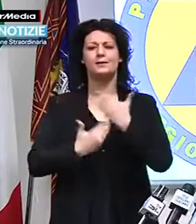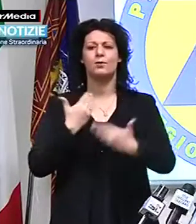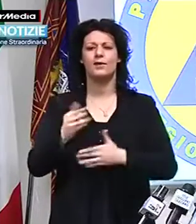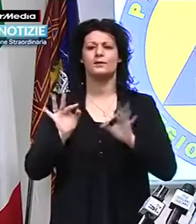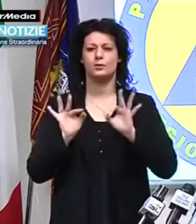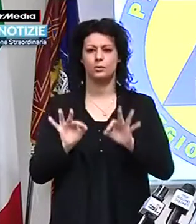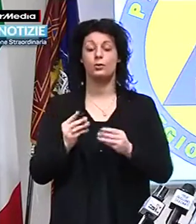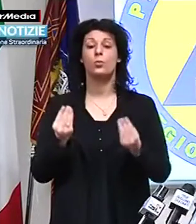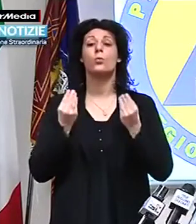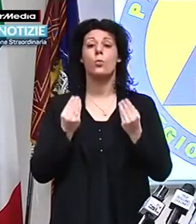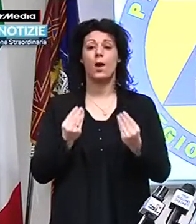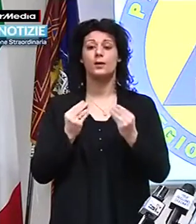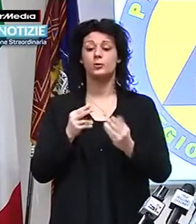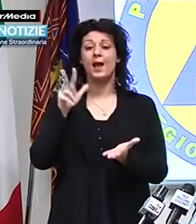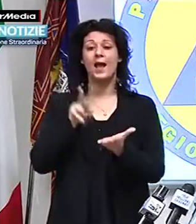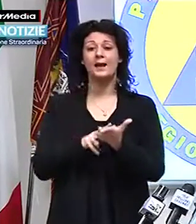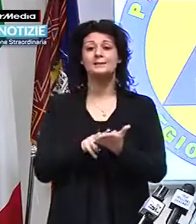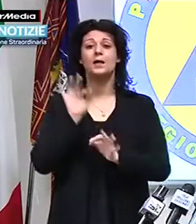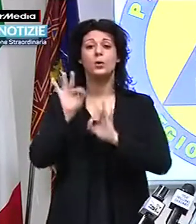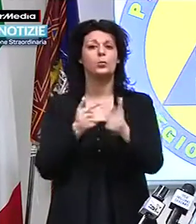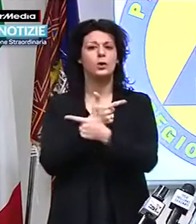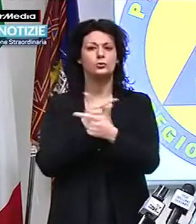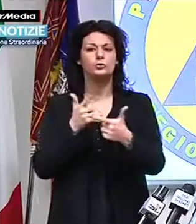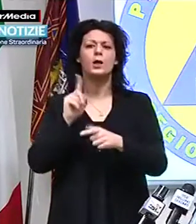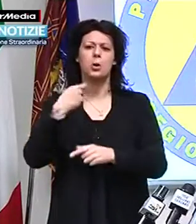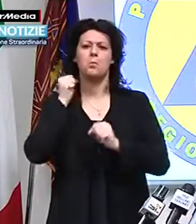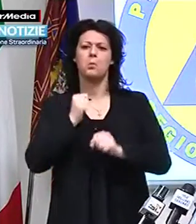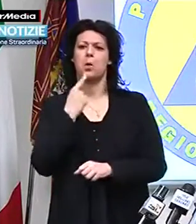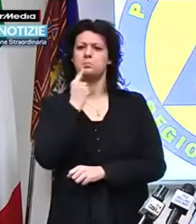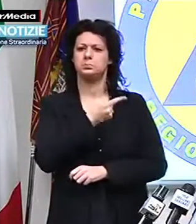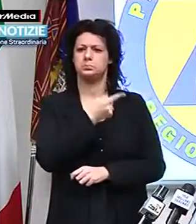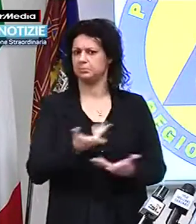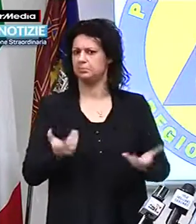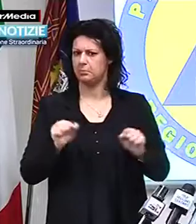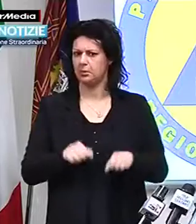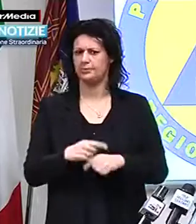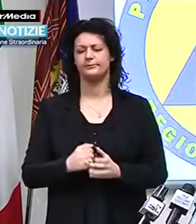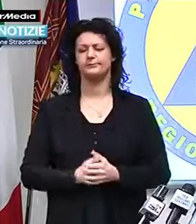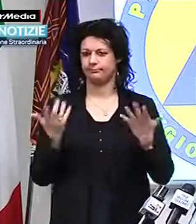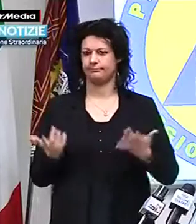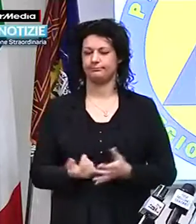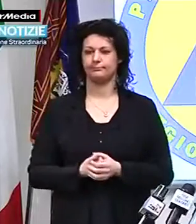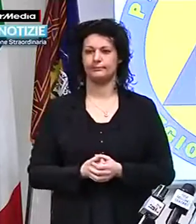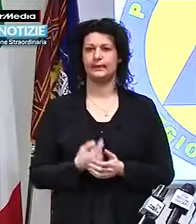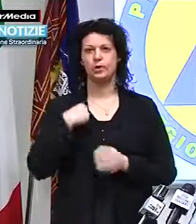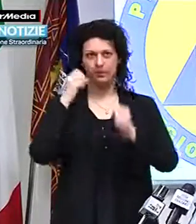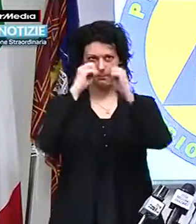garantire le cure anche a chi ha diritto a cure. Prego. Presidente, le volevo chiedere buongiorno. Noi cittadini vorremmo